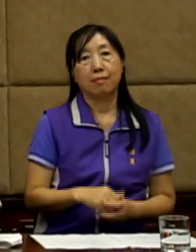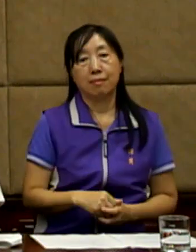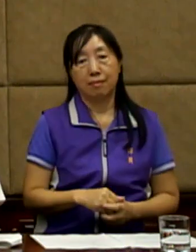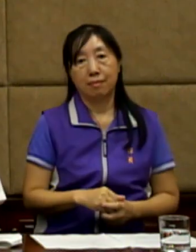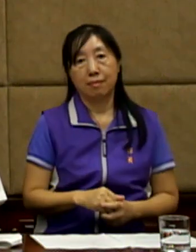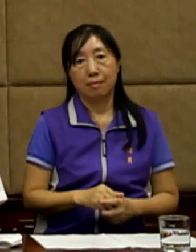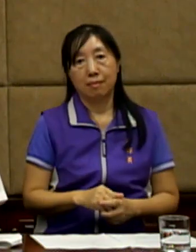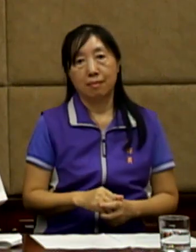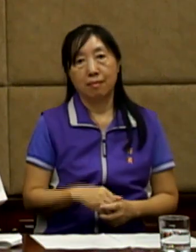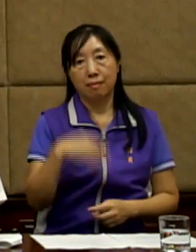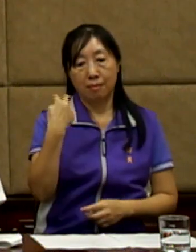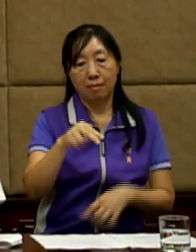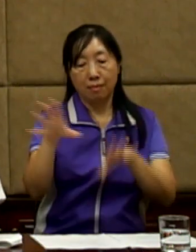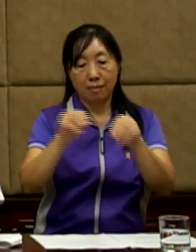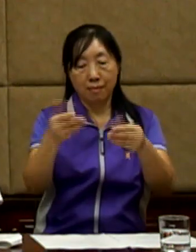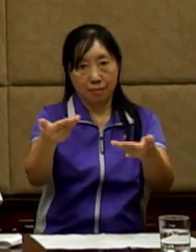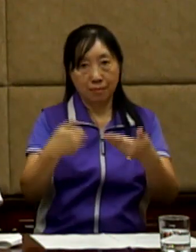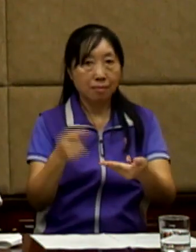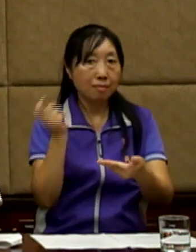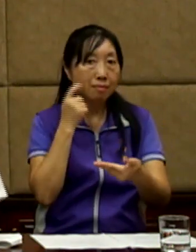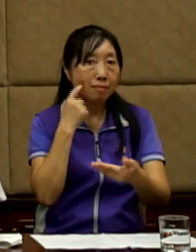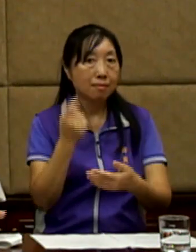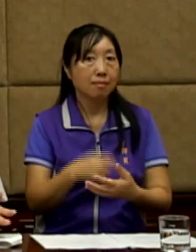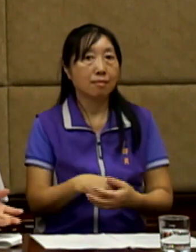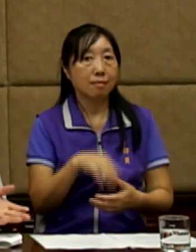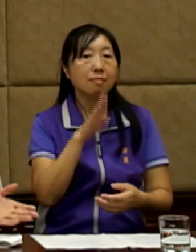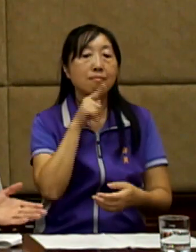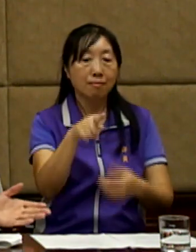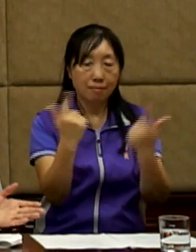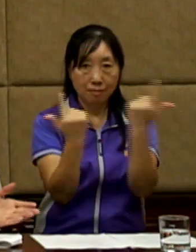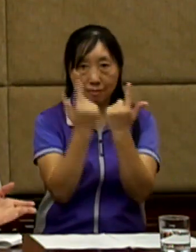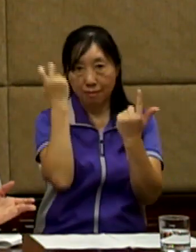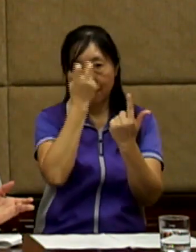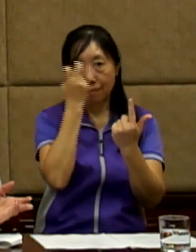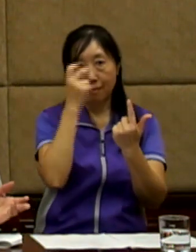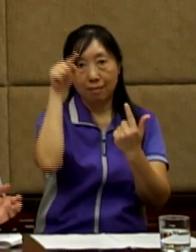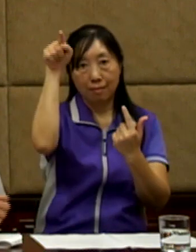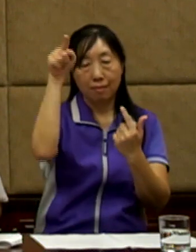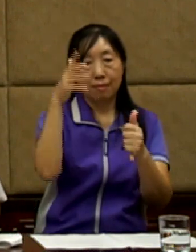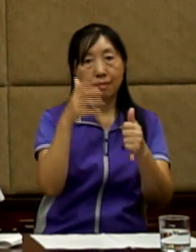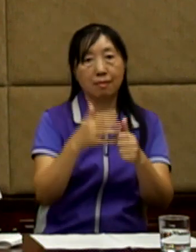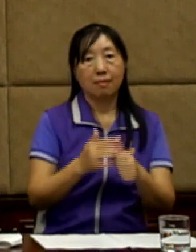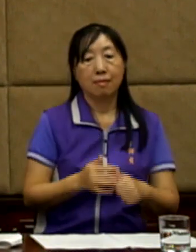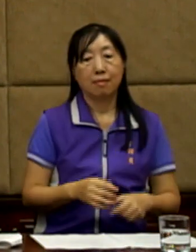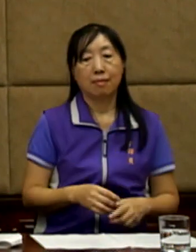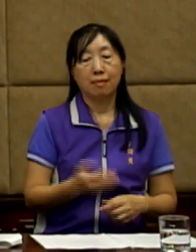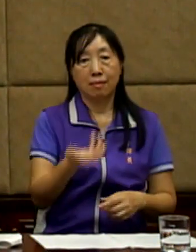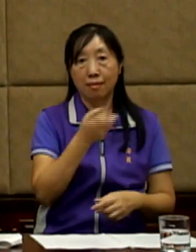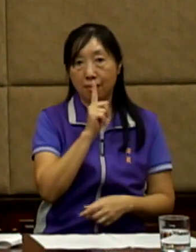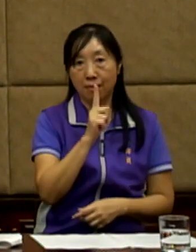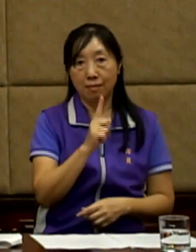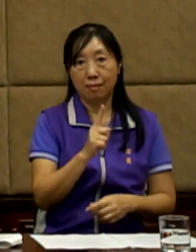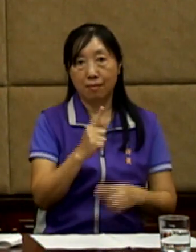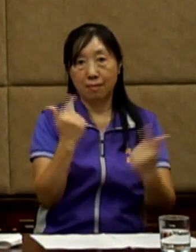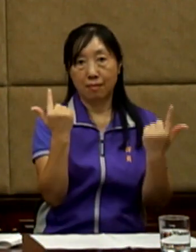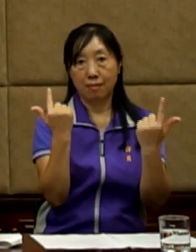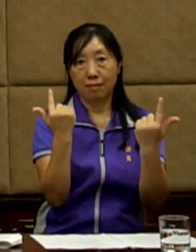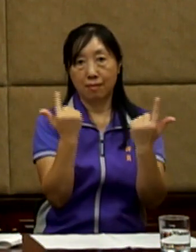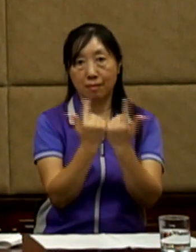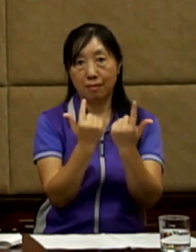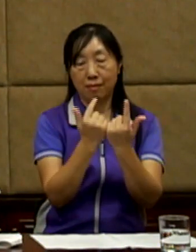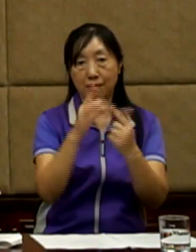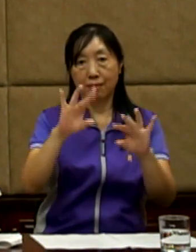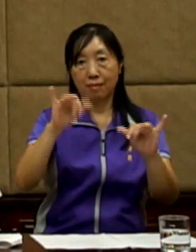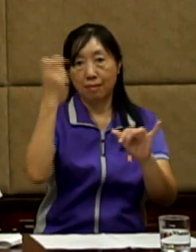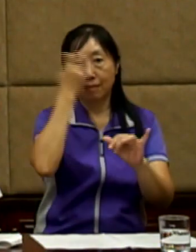是提供不实的资讯，这个就是说北检这一次，那他这个我刚才讲的就是北检